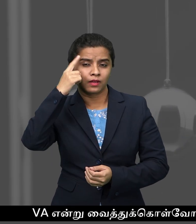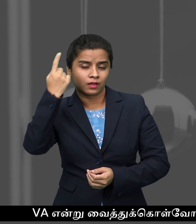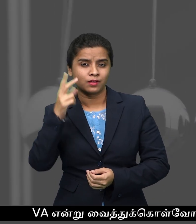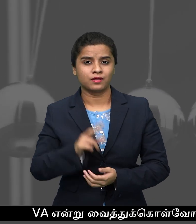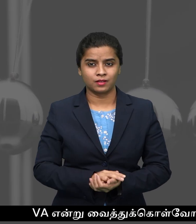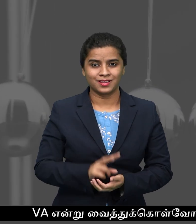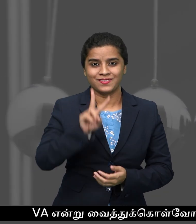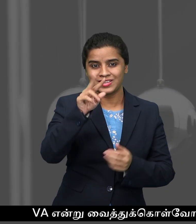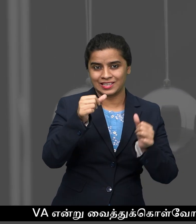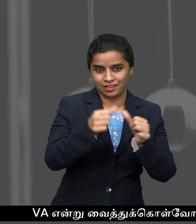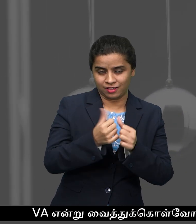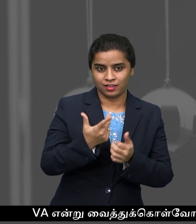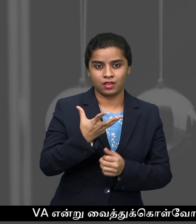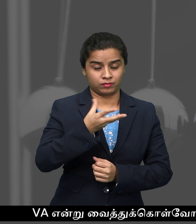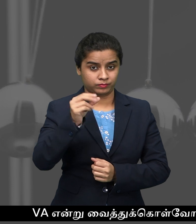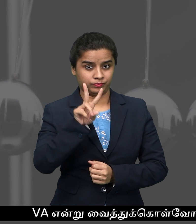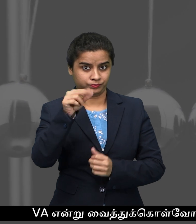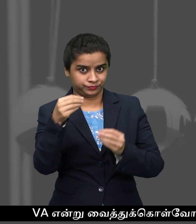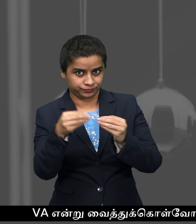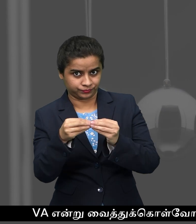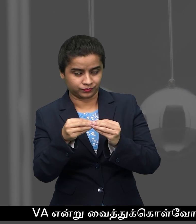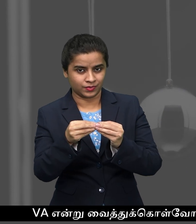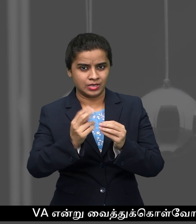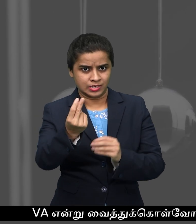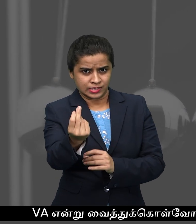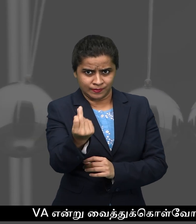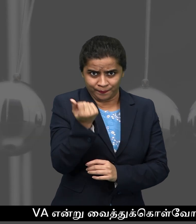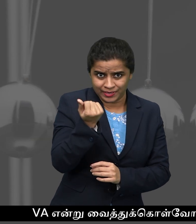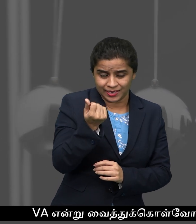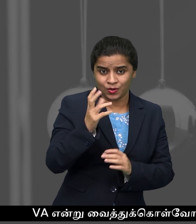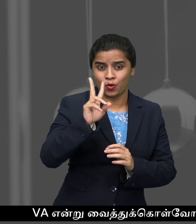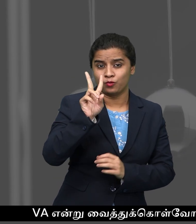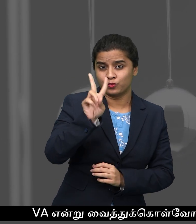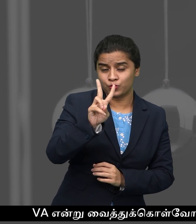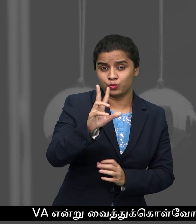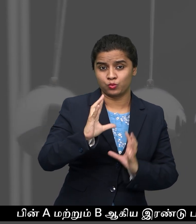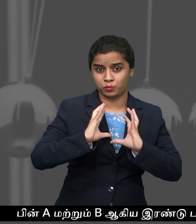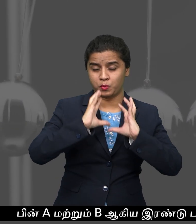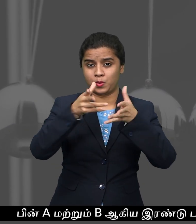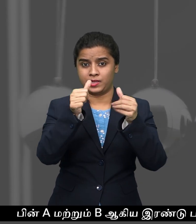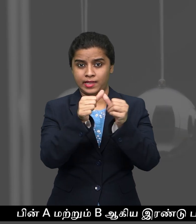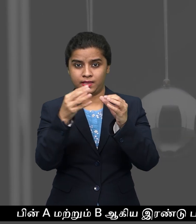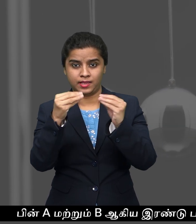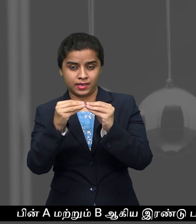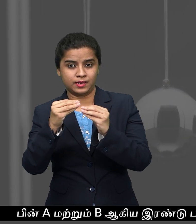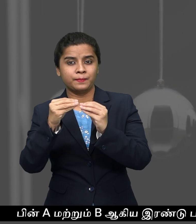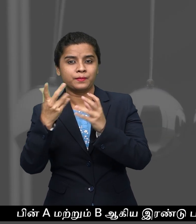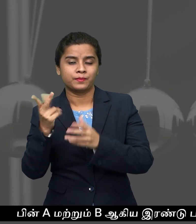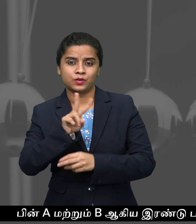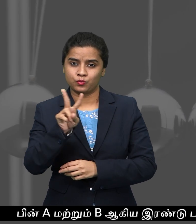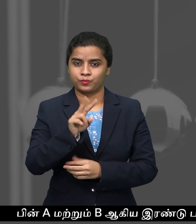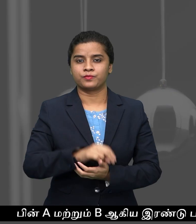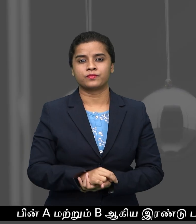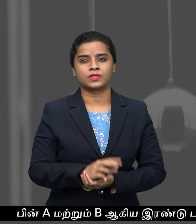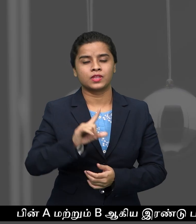VA என்று வைத்துக்கொள்வோம் மற்றும் V கீழ் இலக்க B என்பது முறையே மோதலுக்கு பின் A மற்றும் B